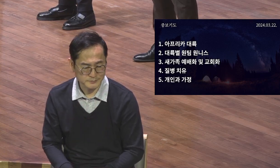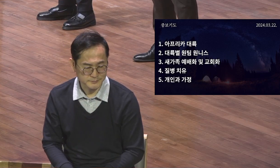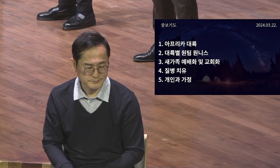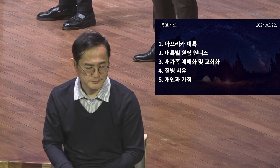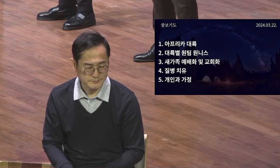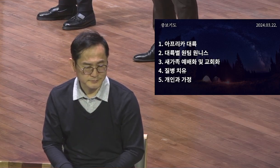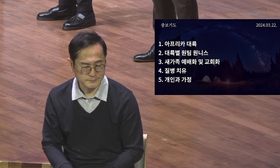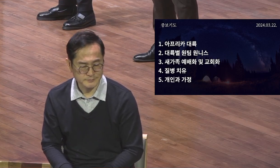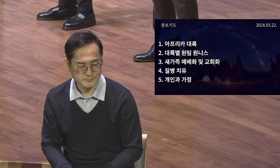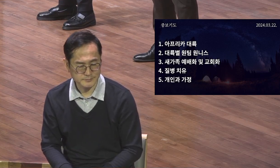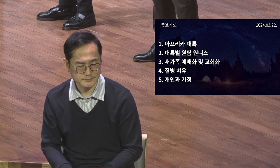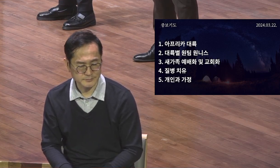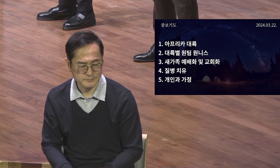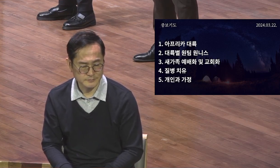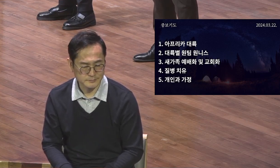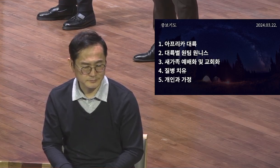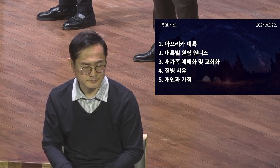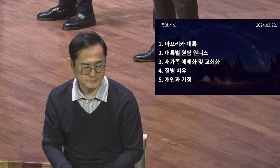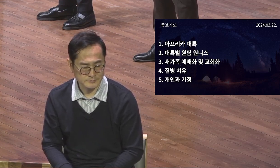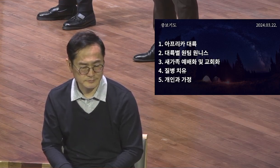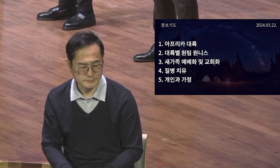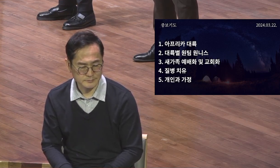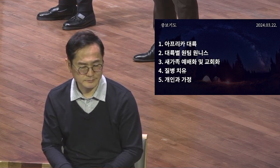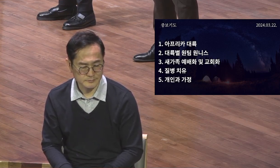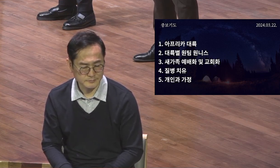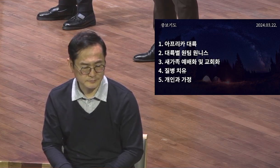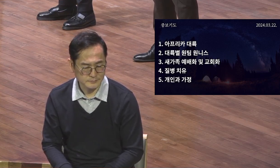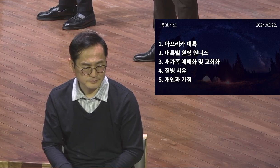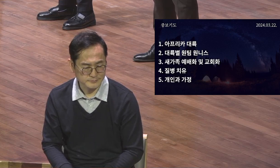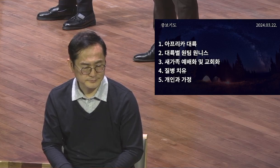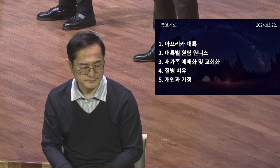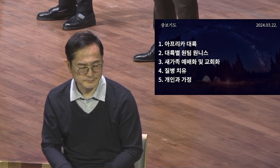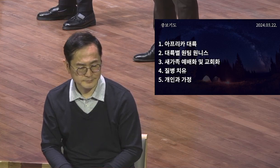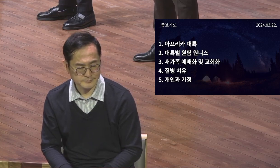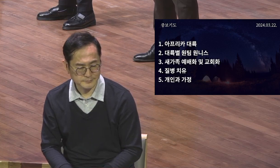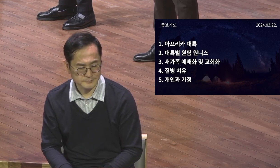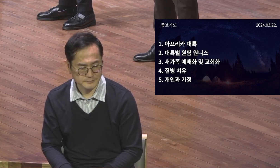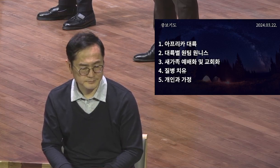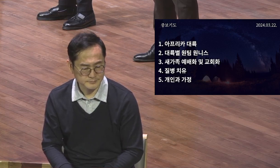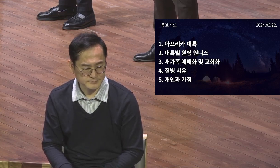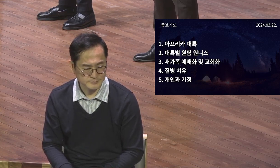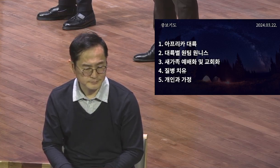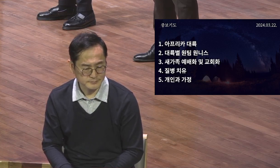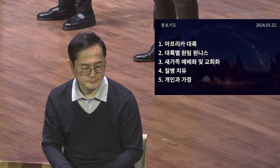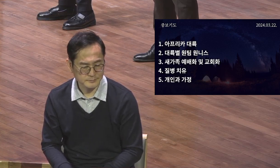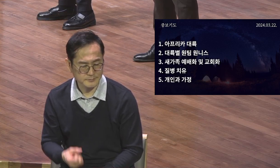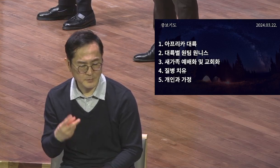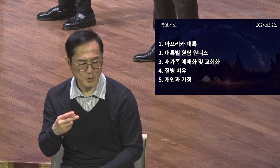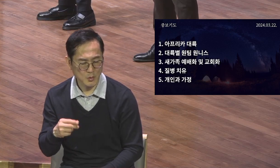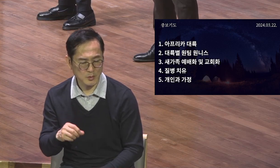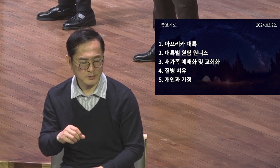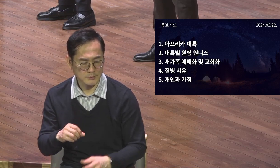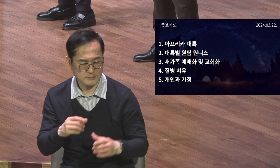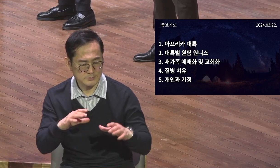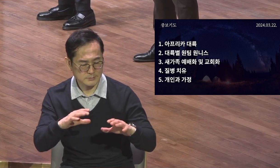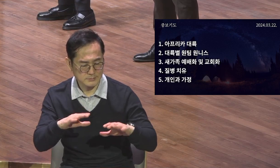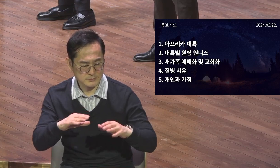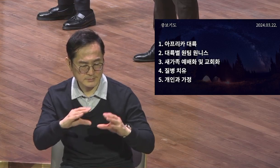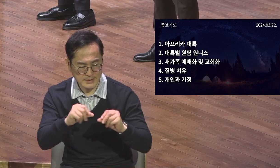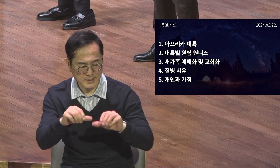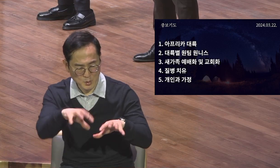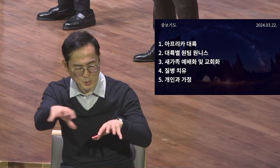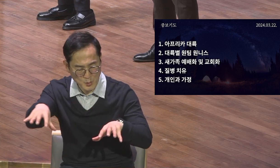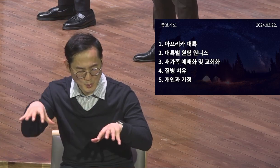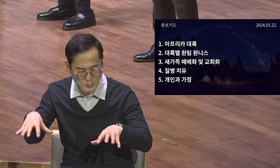은혜를 허락하여 주시옵소서. 선교를 위하여 기도하시며 특별히 새가족 예배 교회와 제자화를